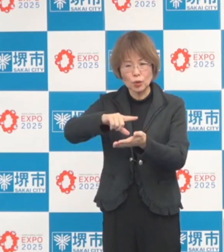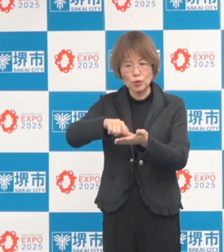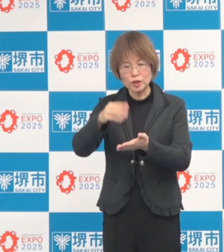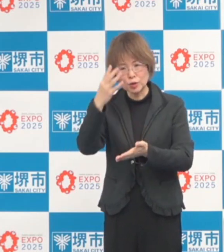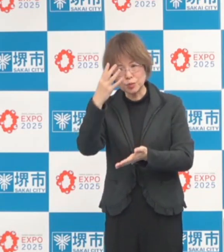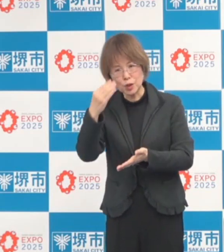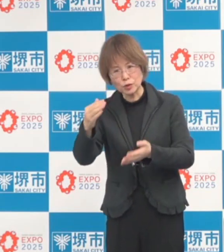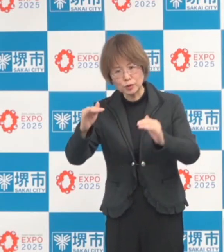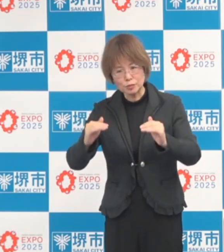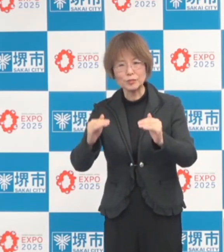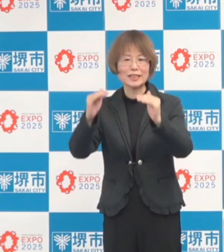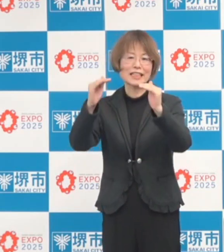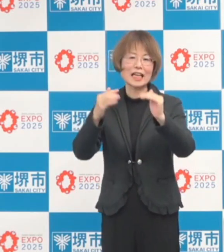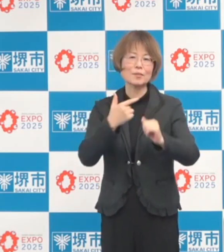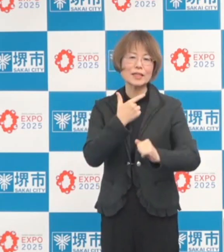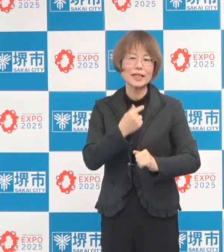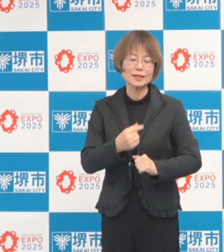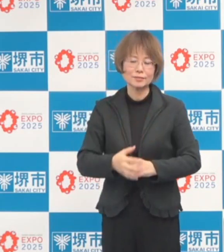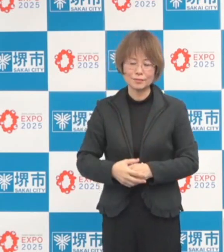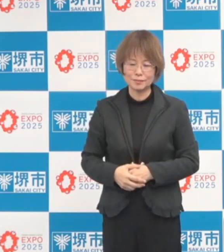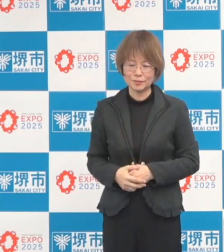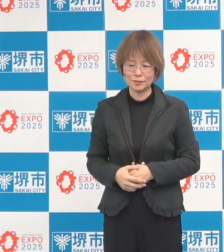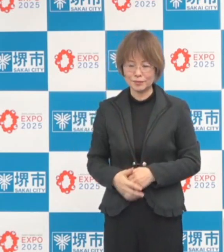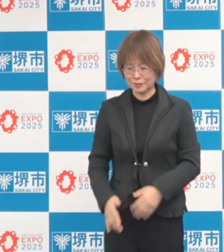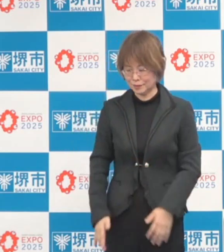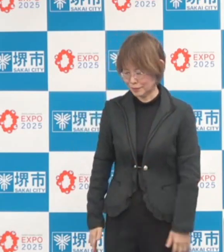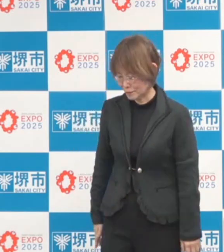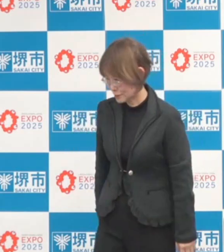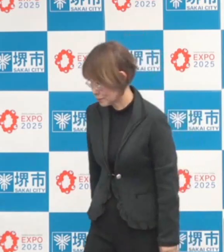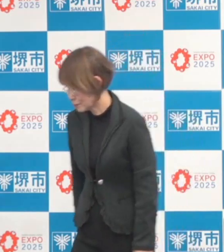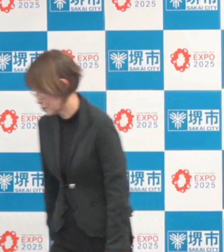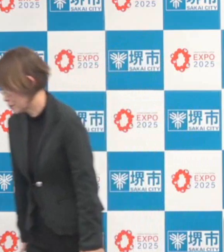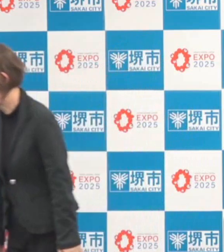向上に取り組んでまいります。